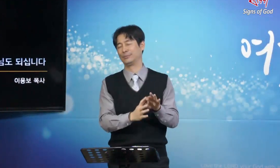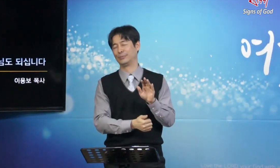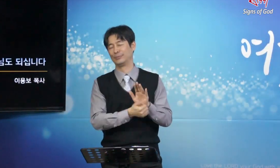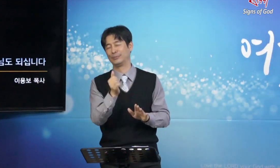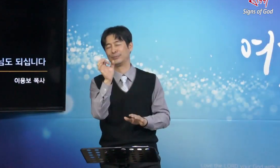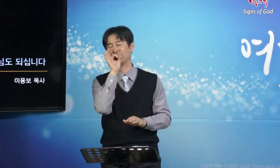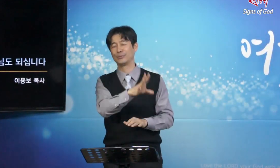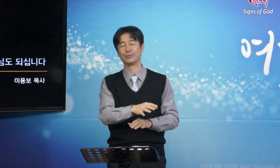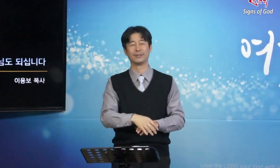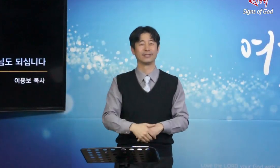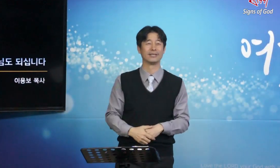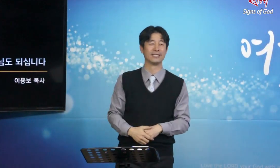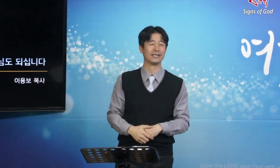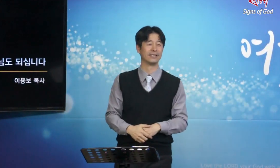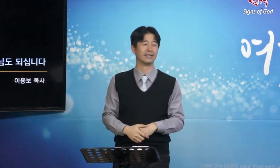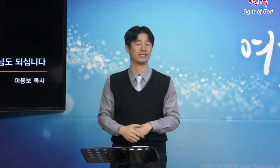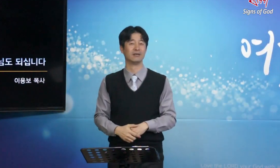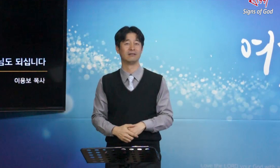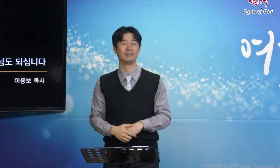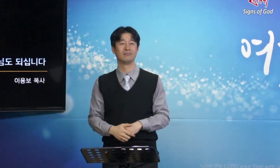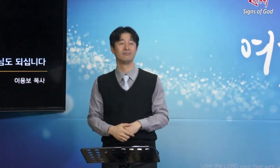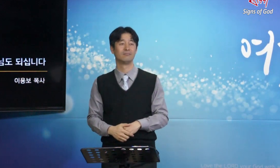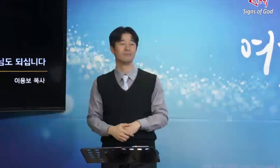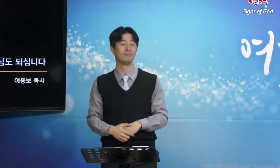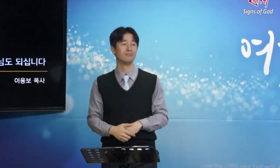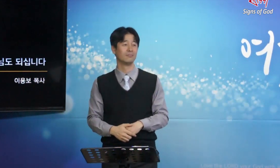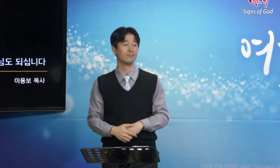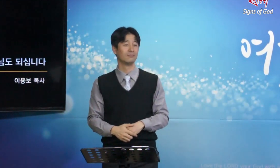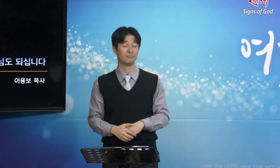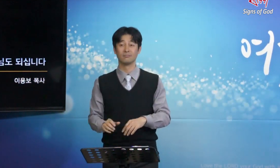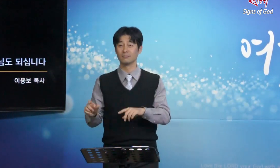있기 때문에 그들에게 소망이 없고 그들에게 구원이 없다라고 생각했습니다.